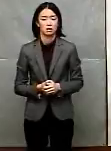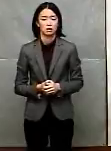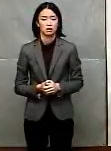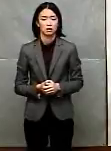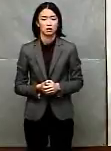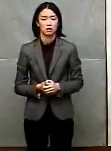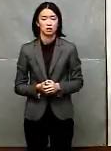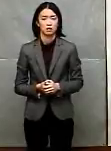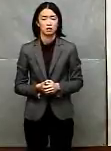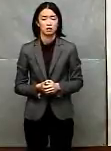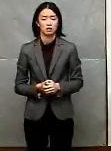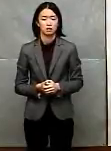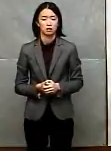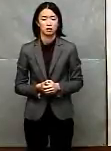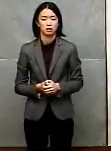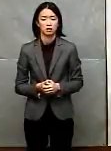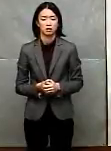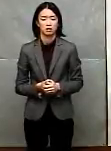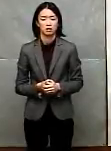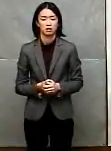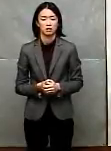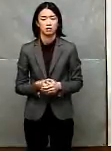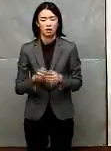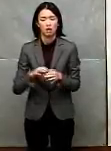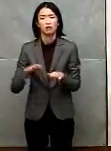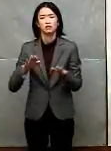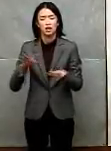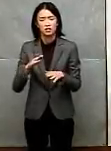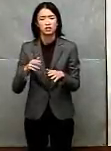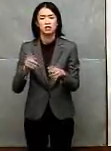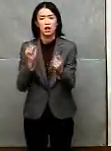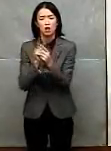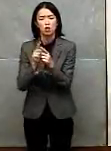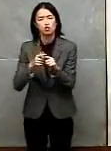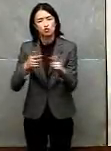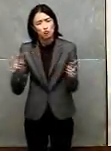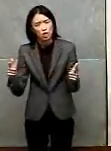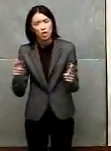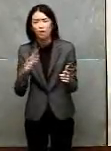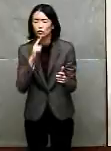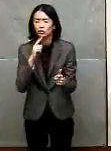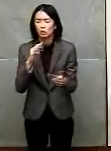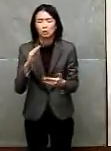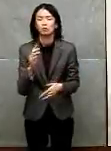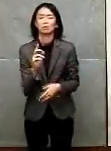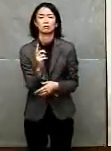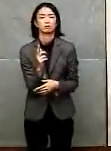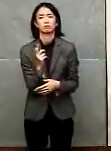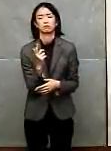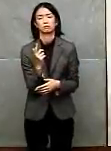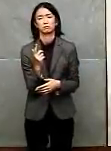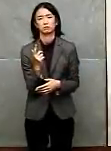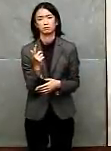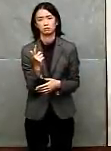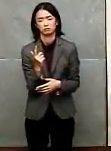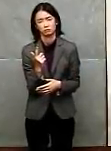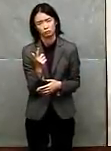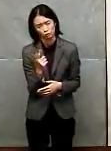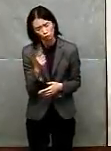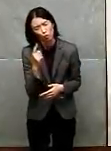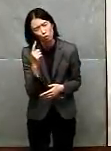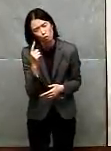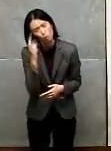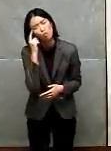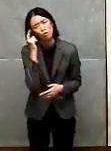いきなりとか最近とかいうことではないのではないか